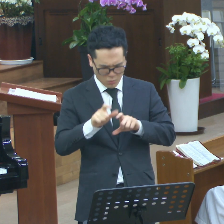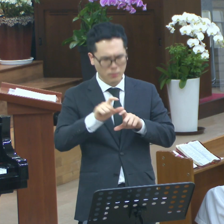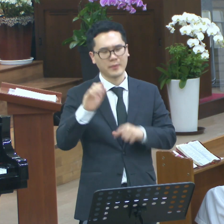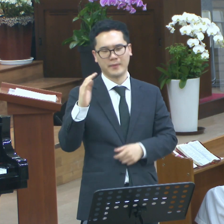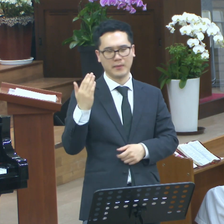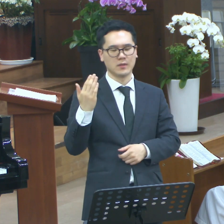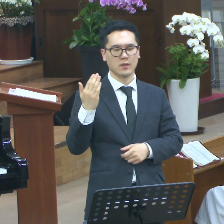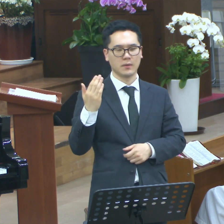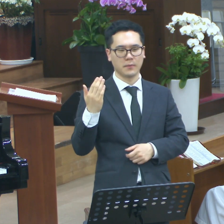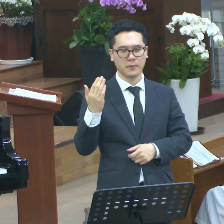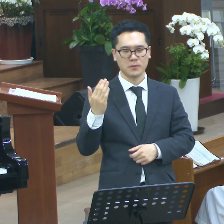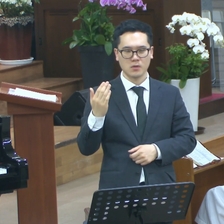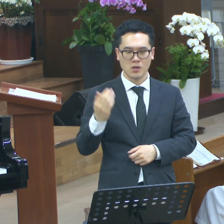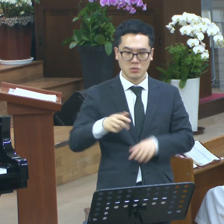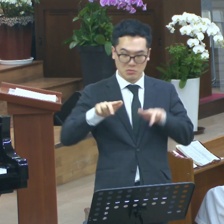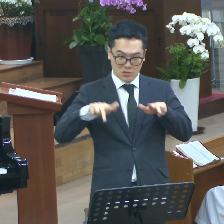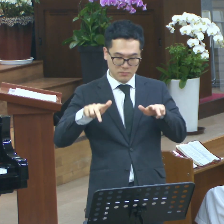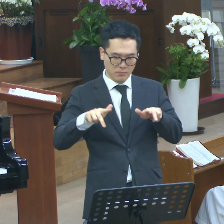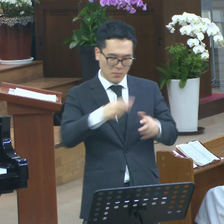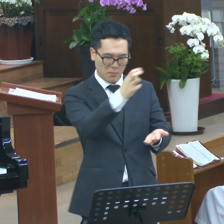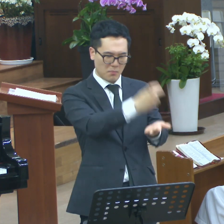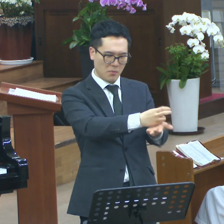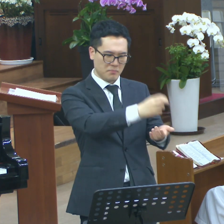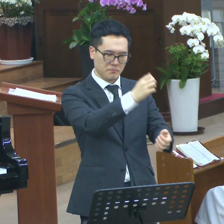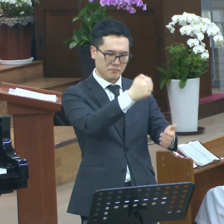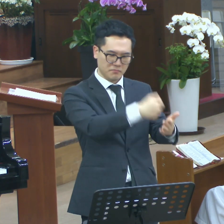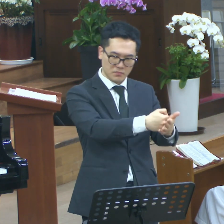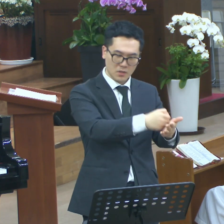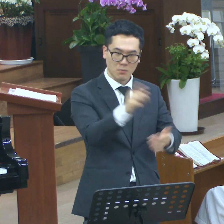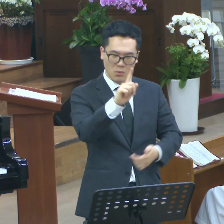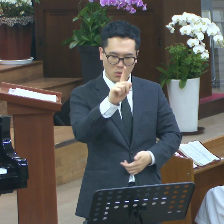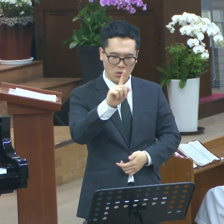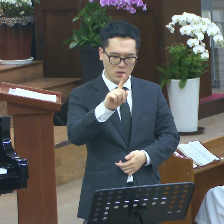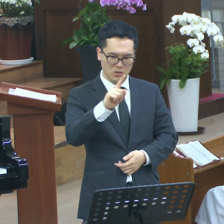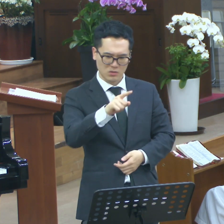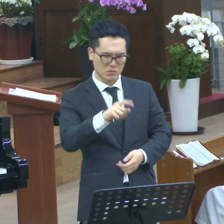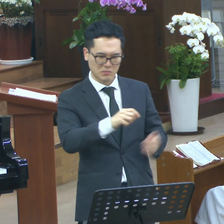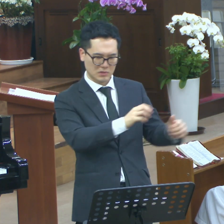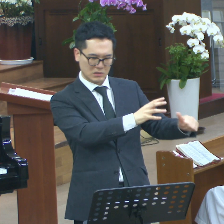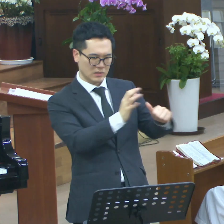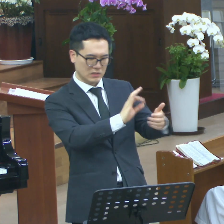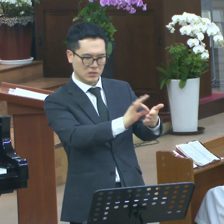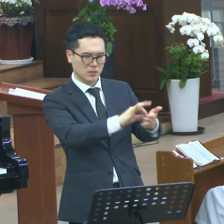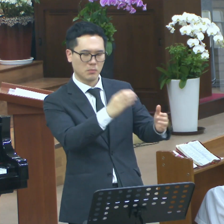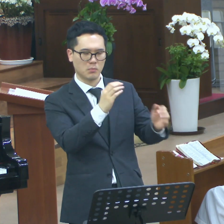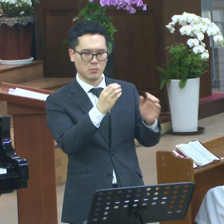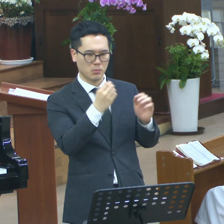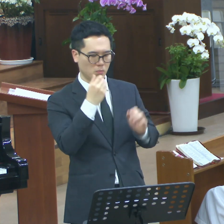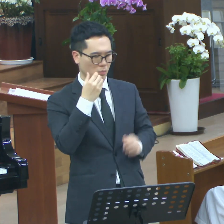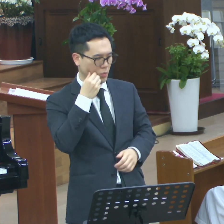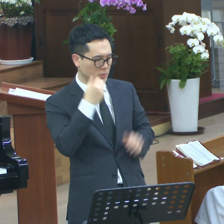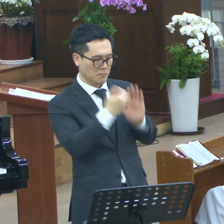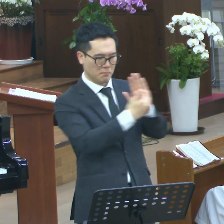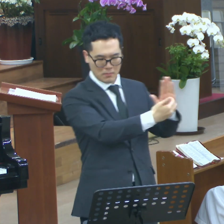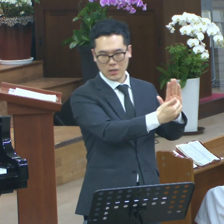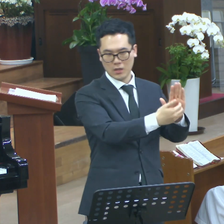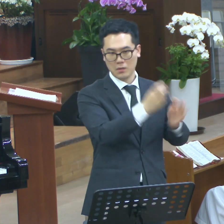못 쓰는 법을 만들고 하죠. 새 집을 지으면 좋은데 새 집에 들어가서 한 10년 정도